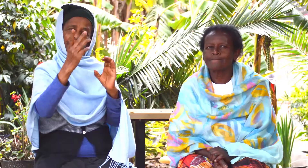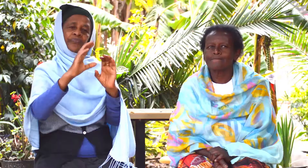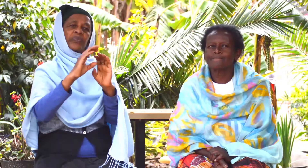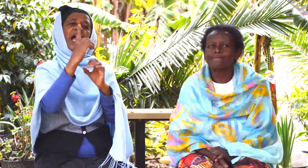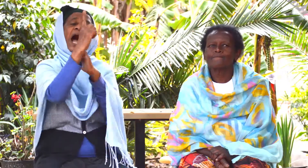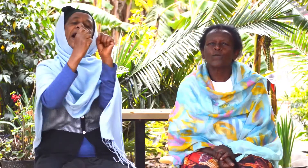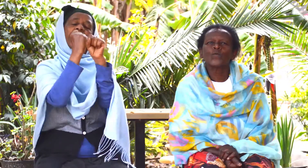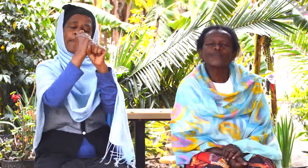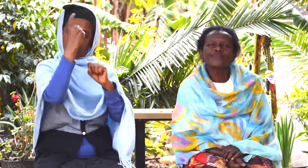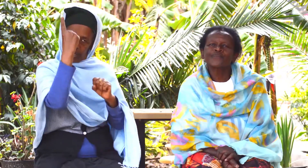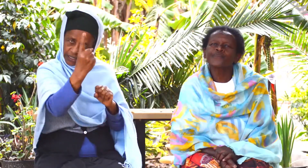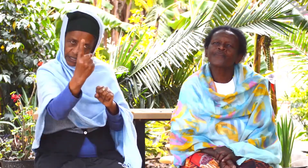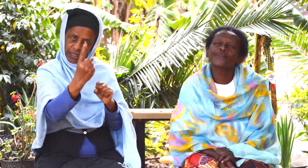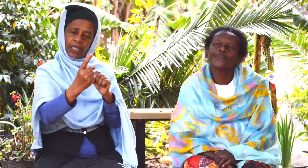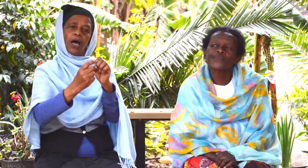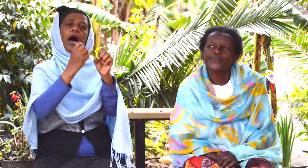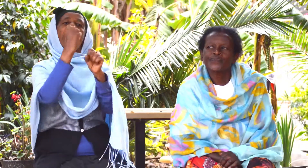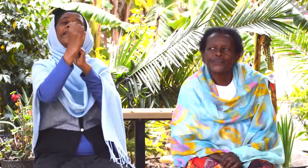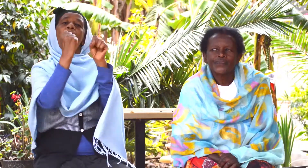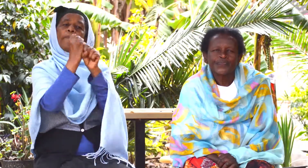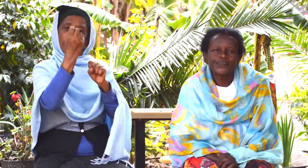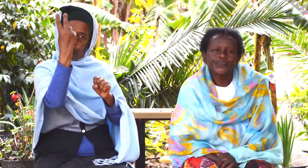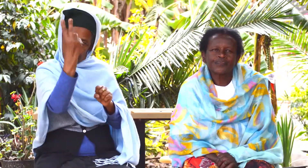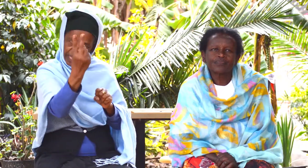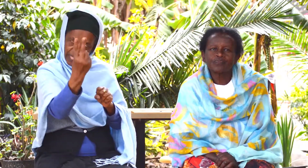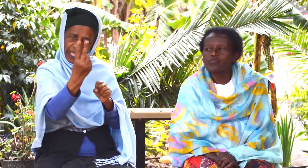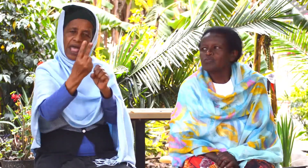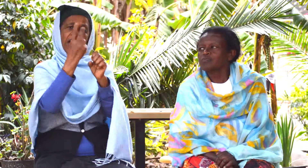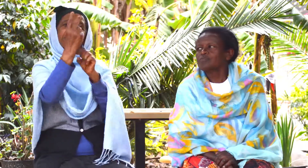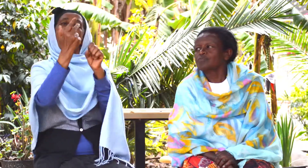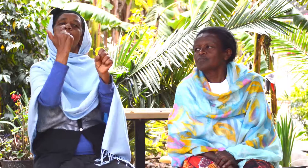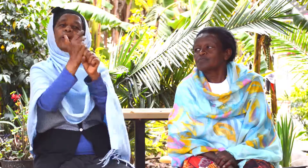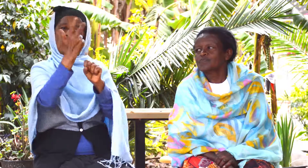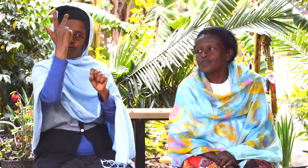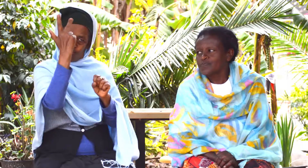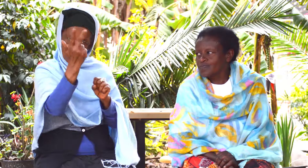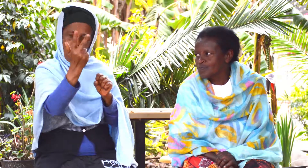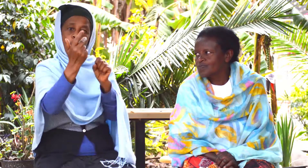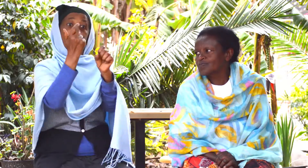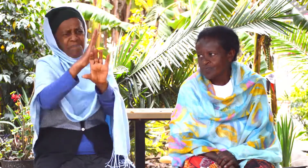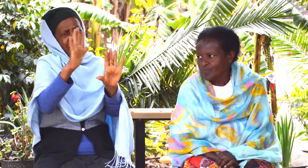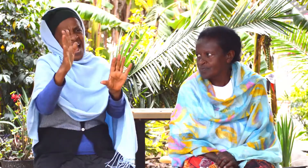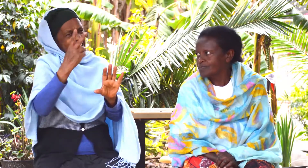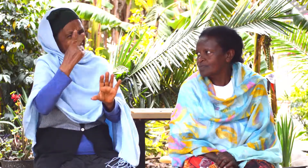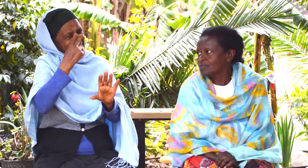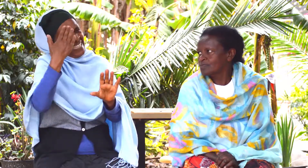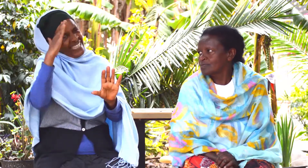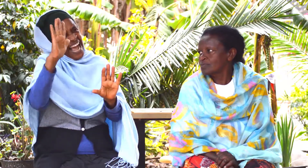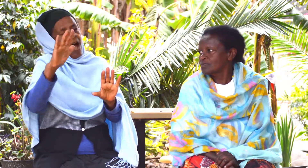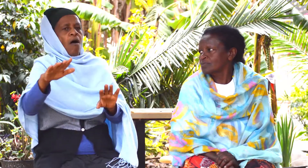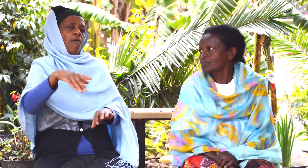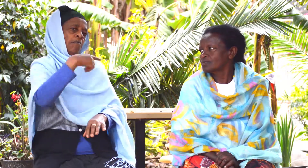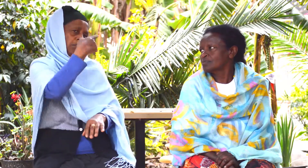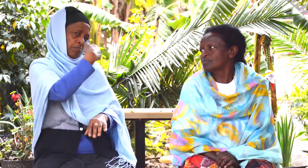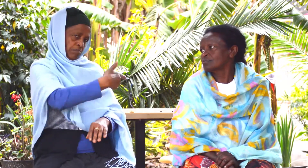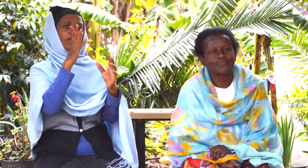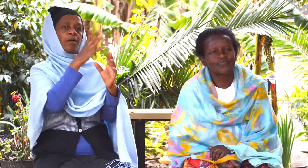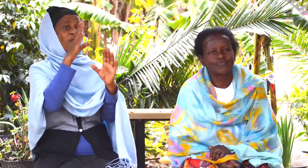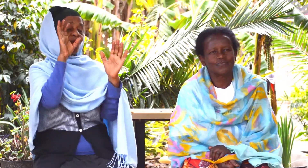አንድ ዓመት ሁለት She ዓመት only gets pictures of him. She gets nothing else. ፎቶዎች She gets the pictures through